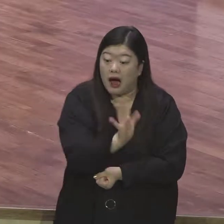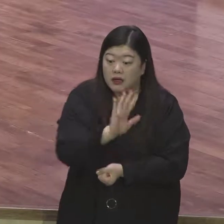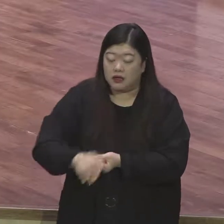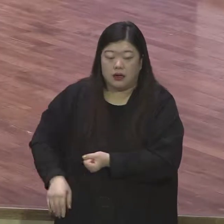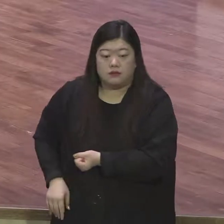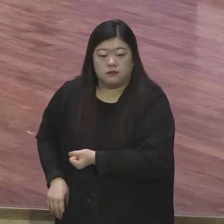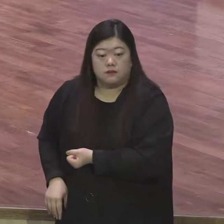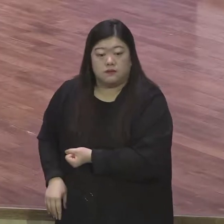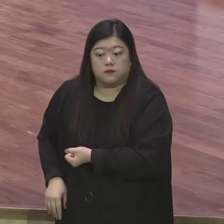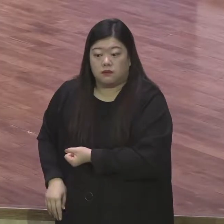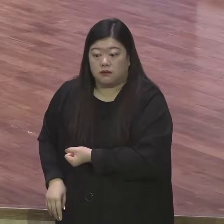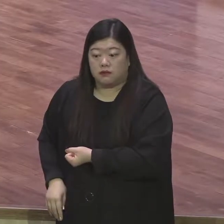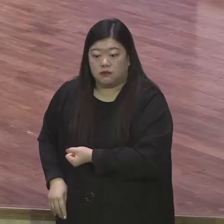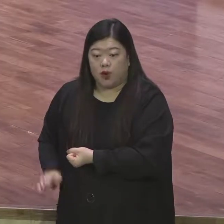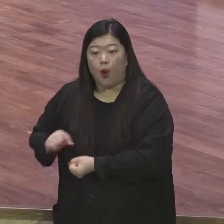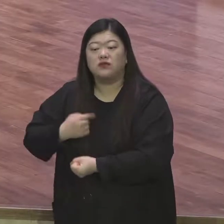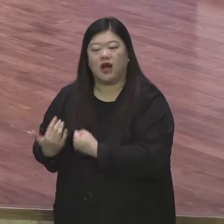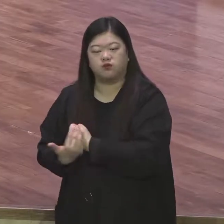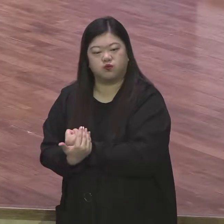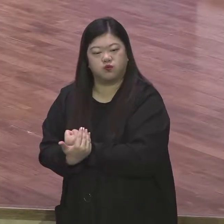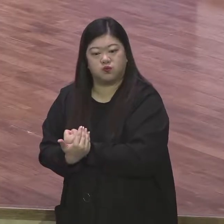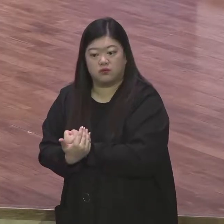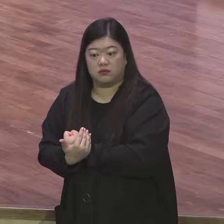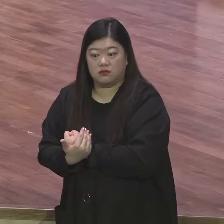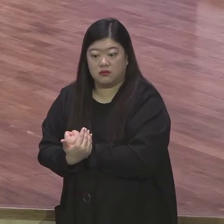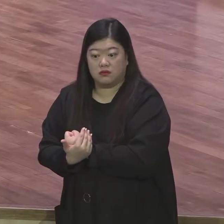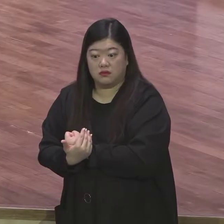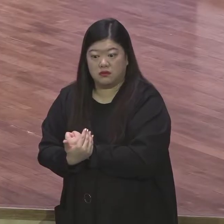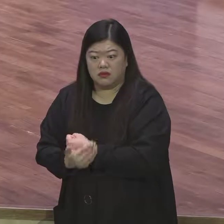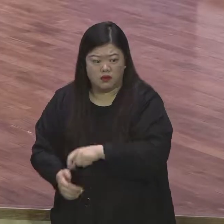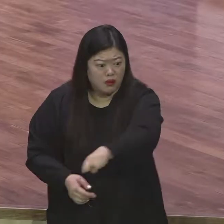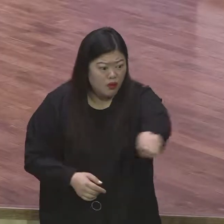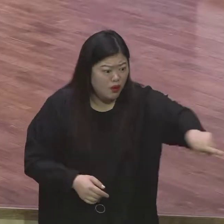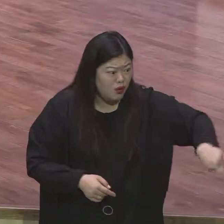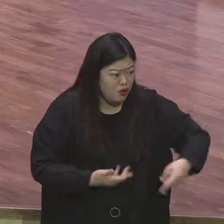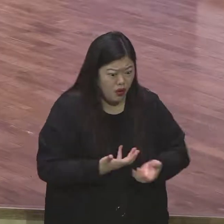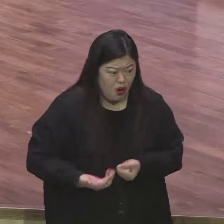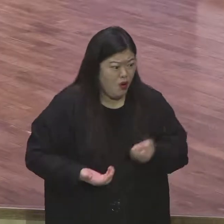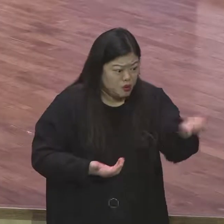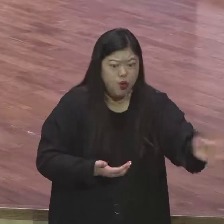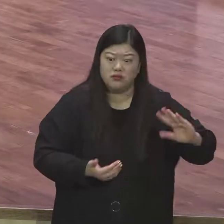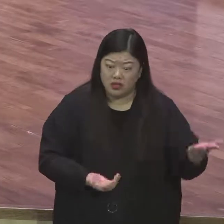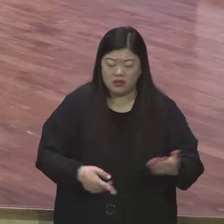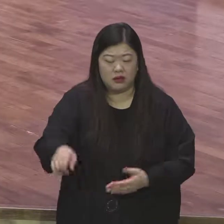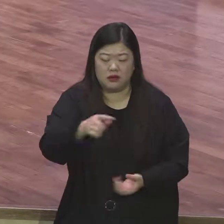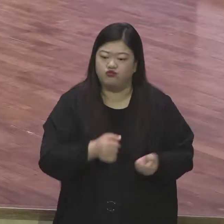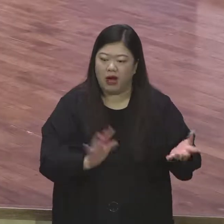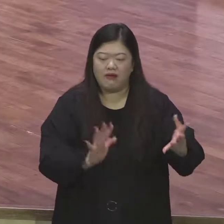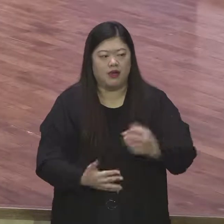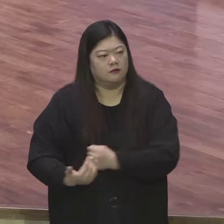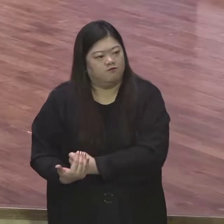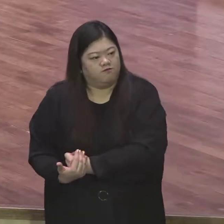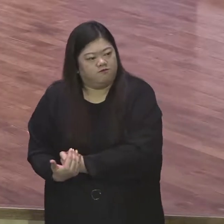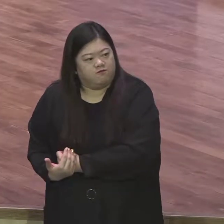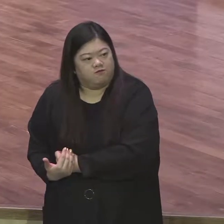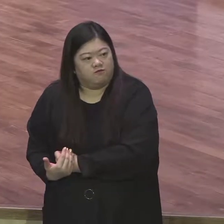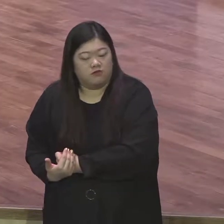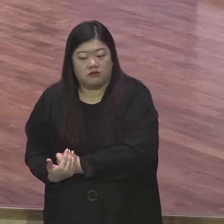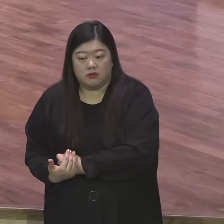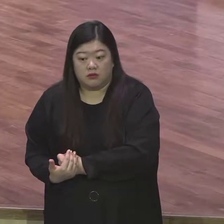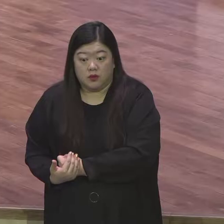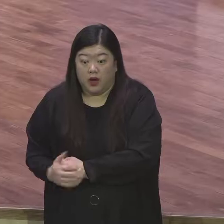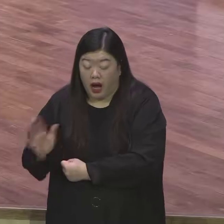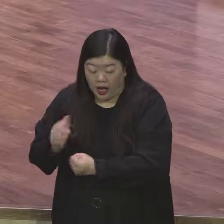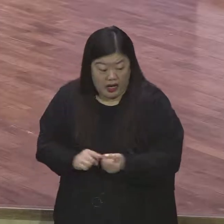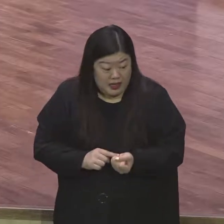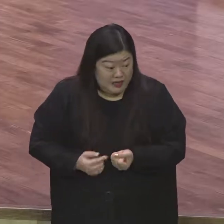신분을 바꿔주셨는데 이 사실을 모르는 창세기 3장 현장 속에 빠져있는 이 불신 영혼들을 저들에게 이 복음을 증가하고